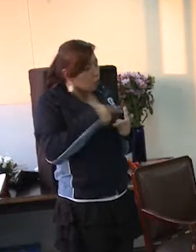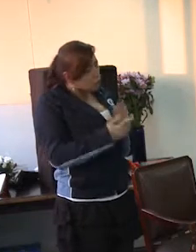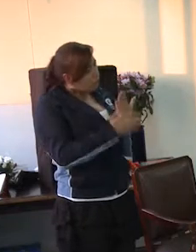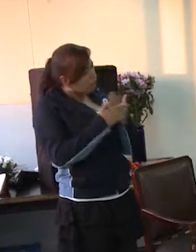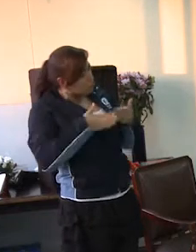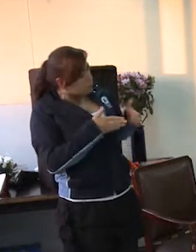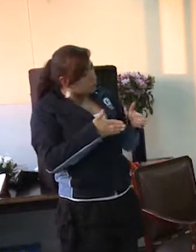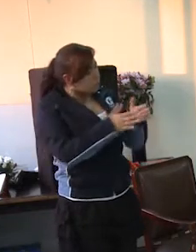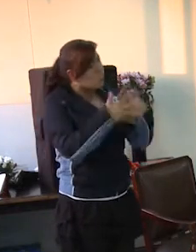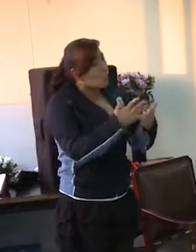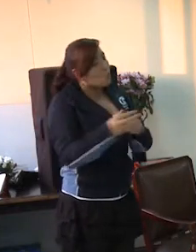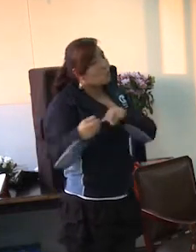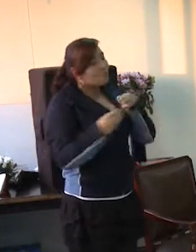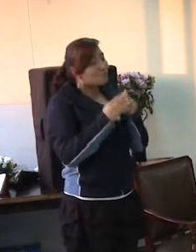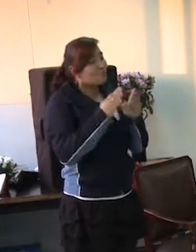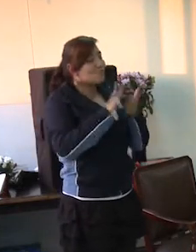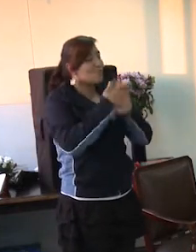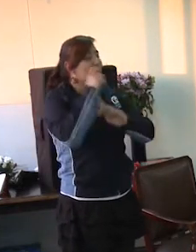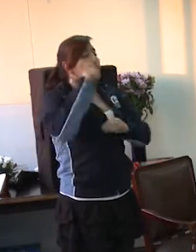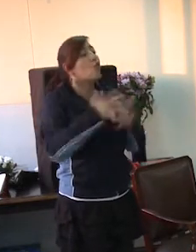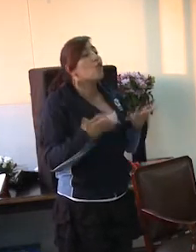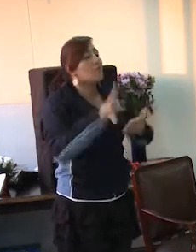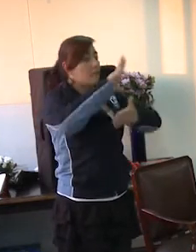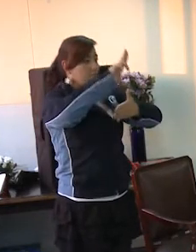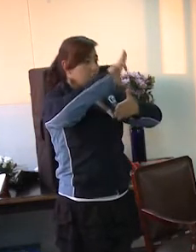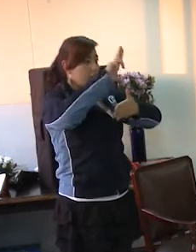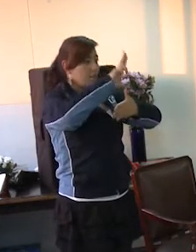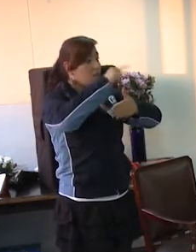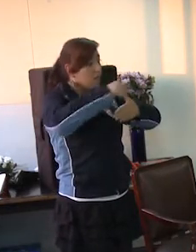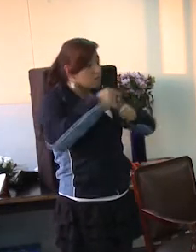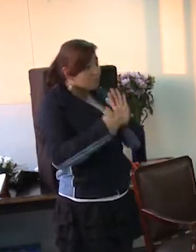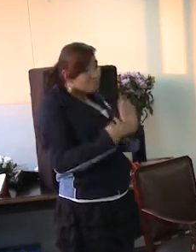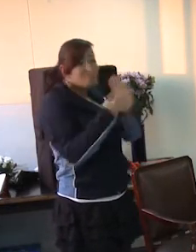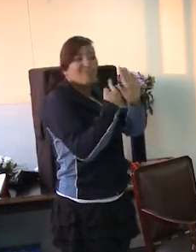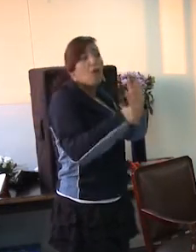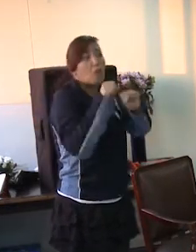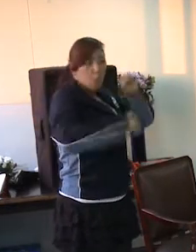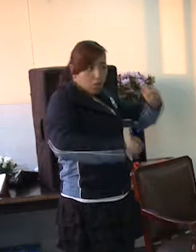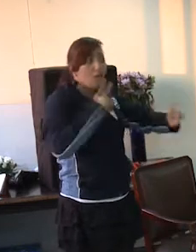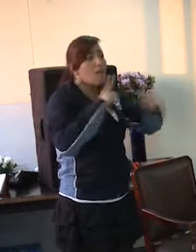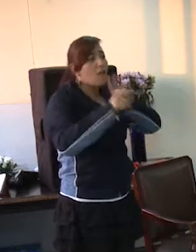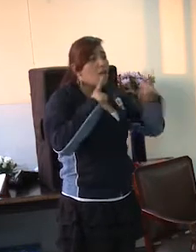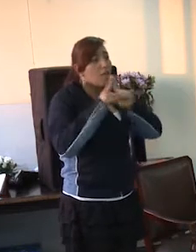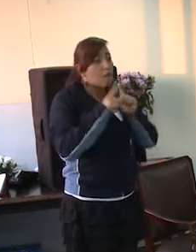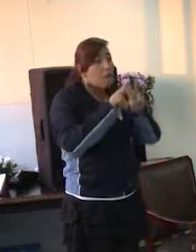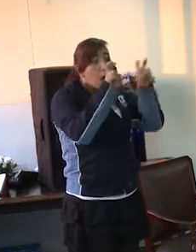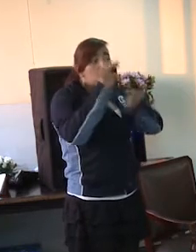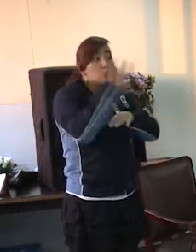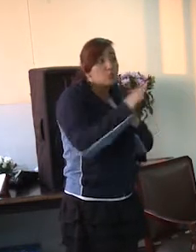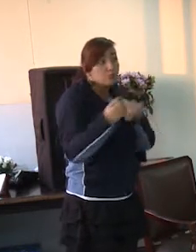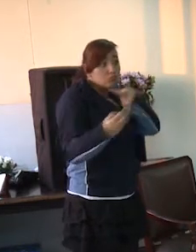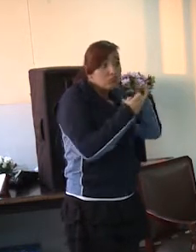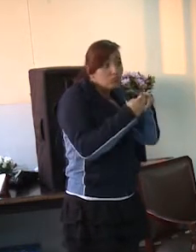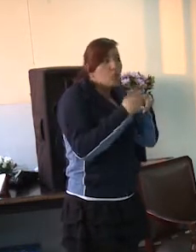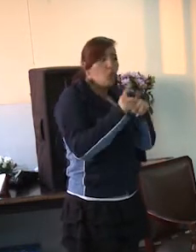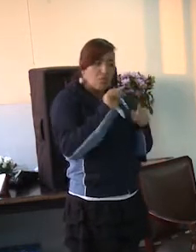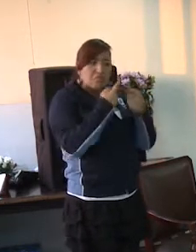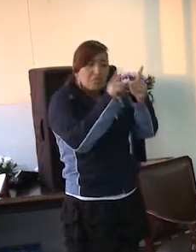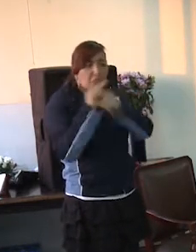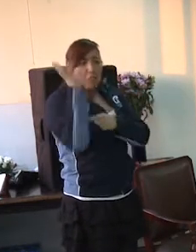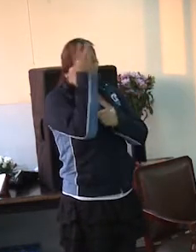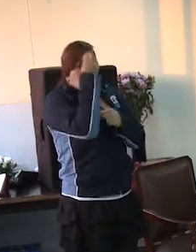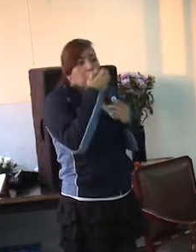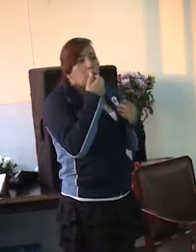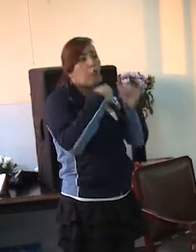que sitúa la educación comunitaria en América Latina al demostrar que puede dialogar no solamente en términos educativos con otros saberes disciplinares